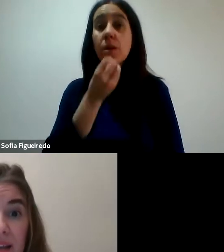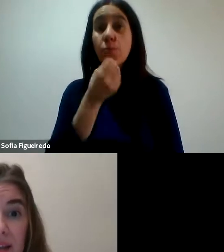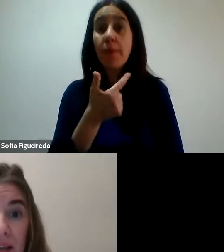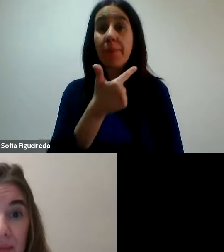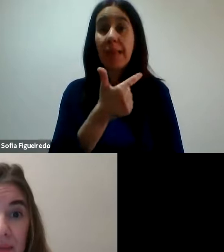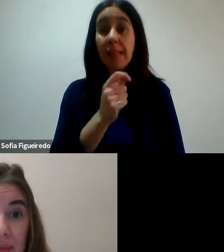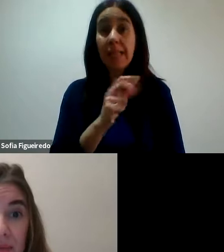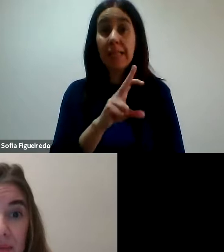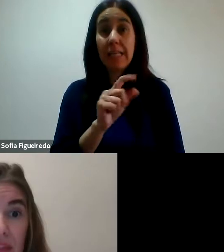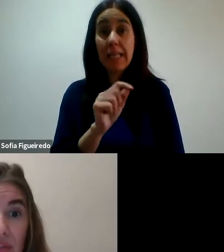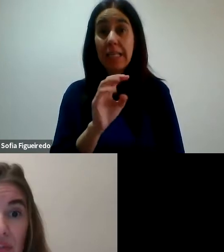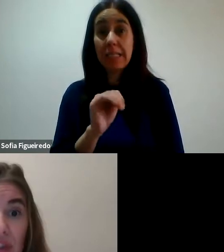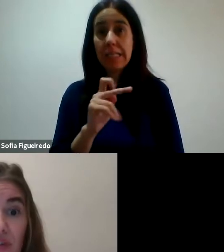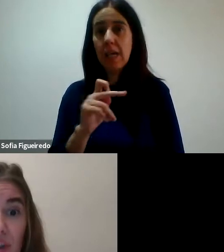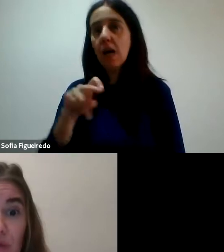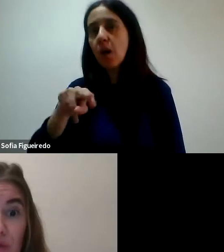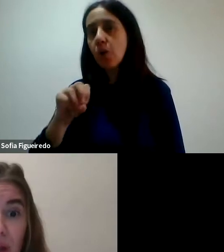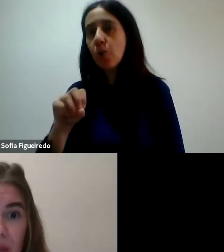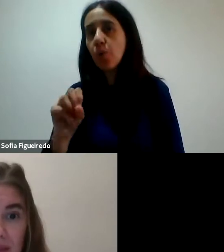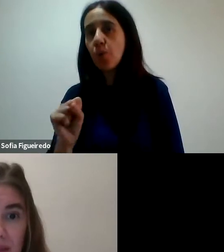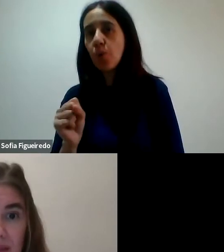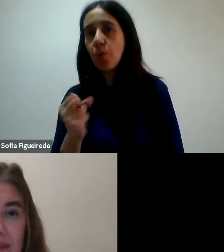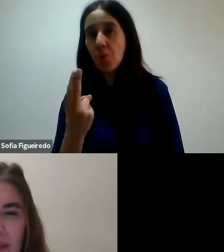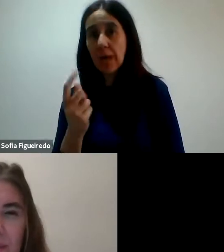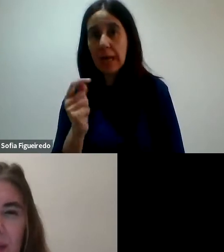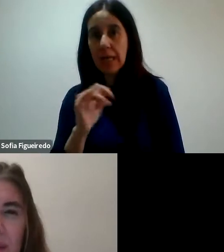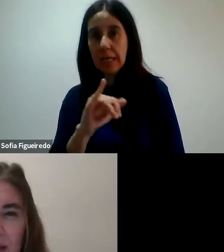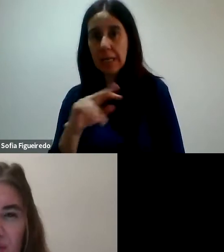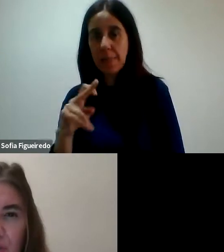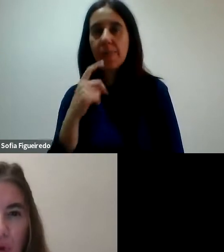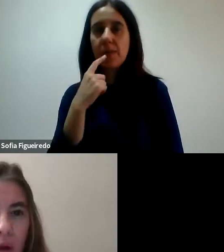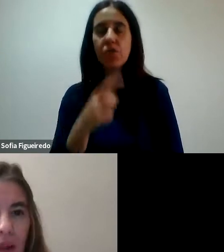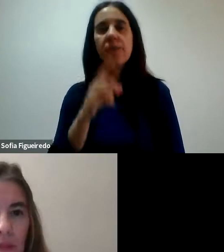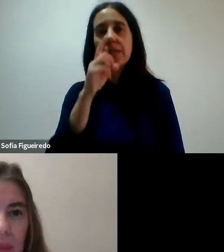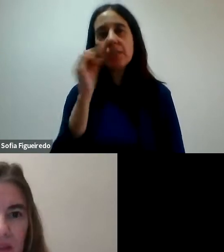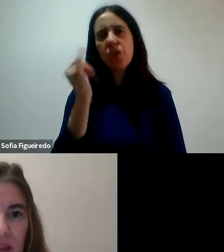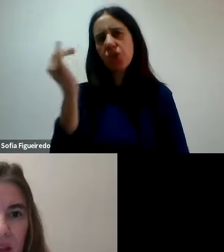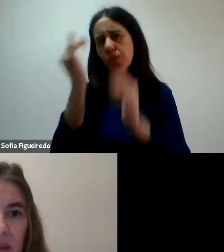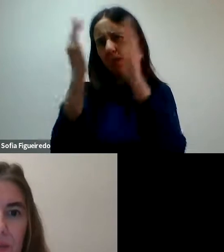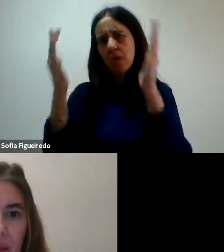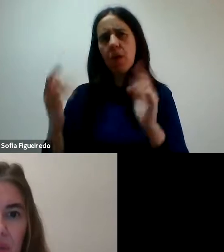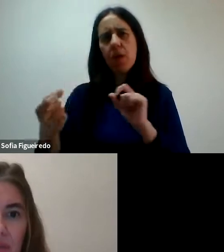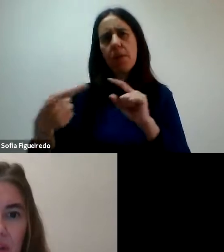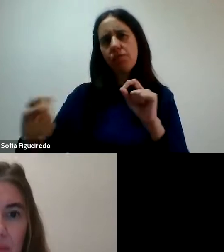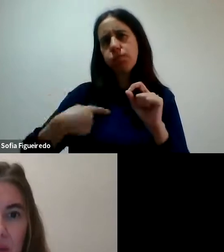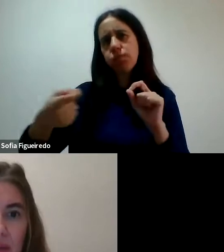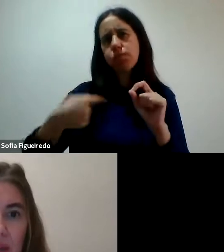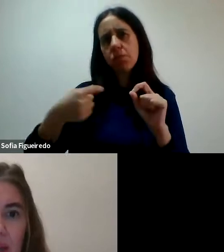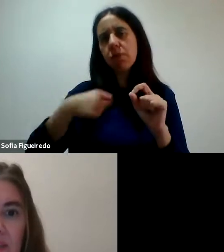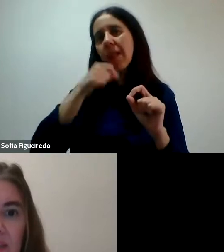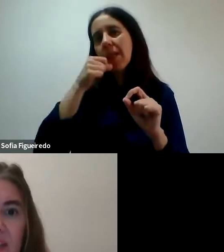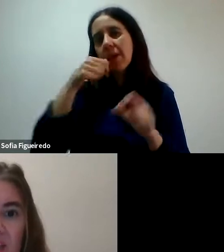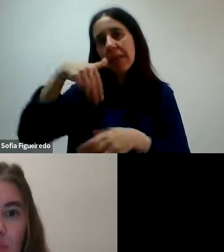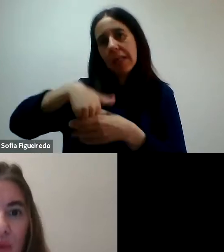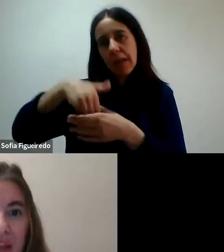Nogueira diz: se institucionalmente se recebem e-mails sobre qualquer temática encaminhados internamente